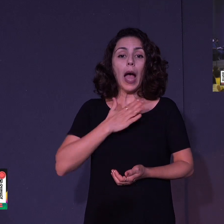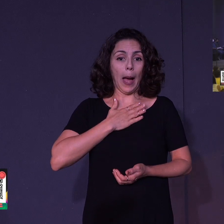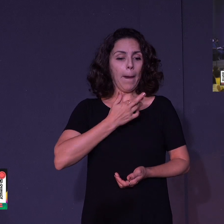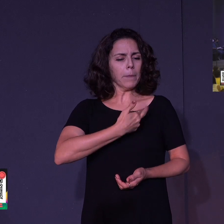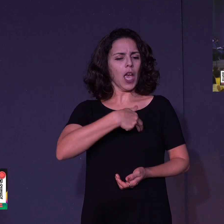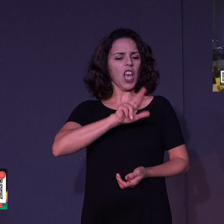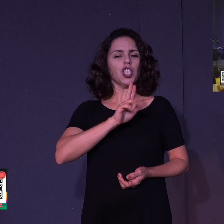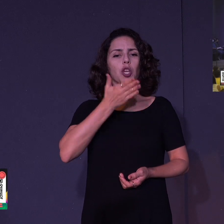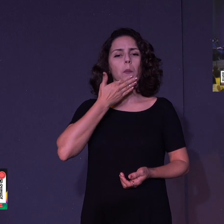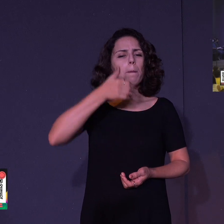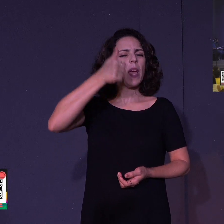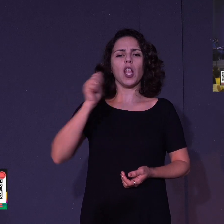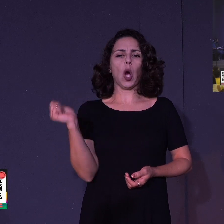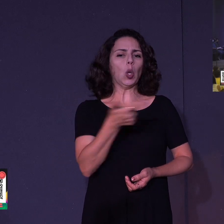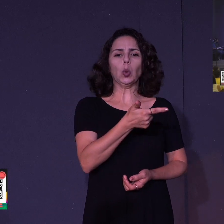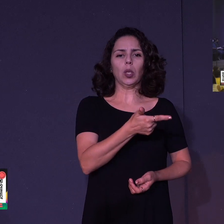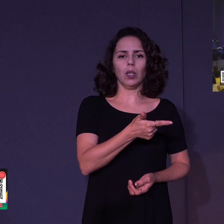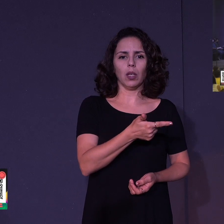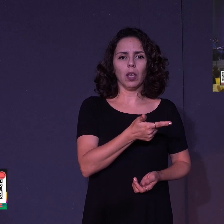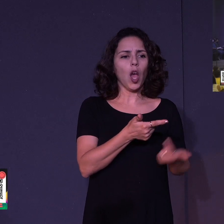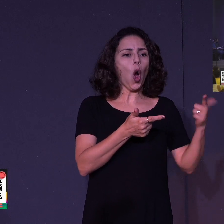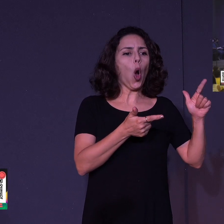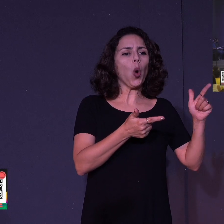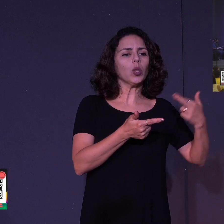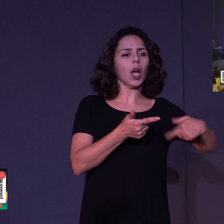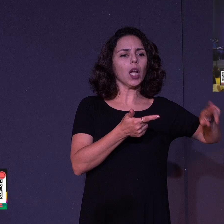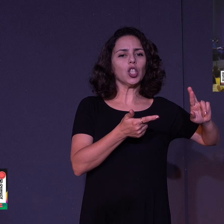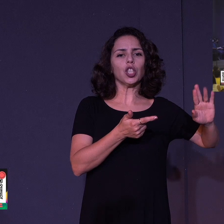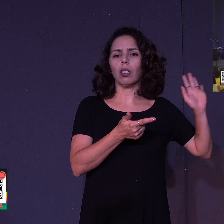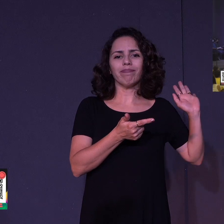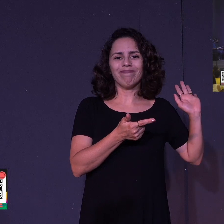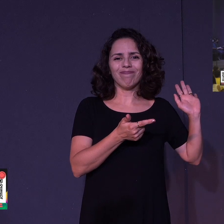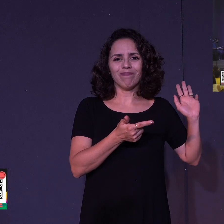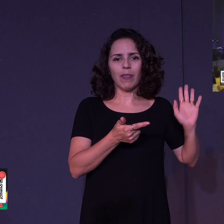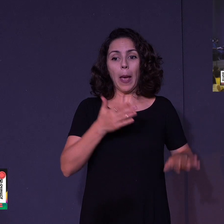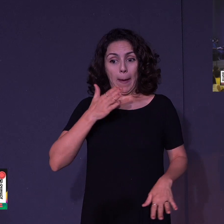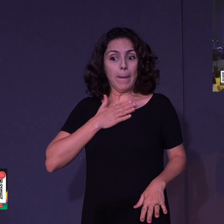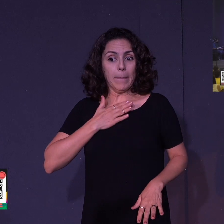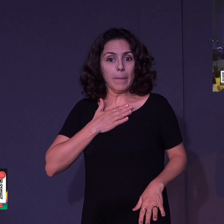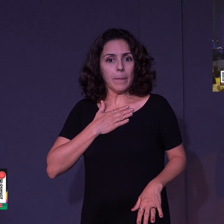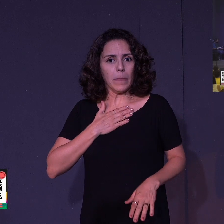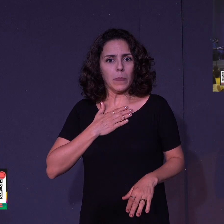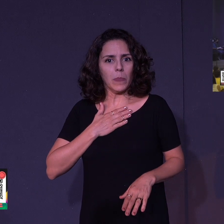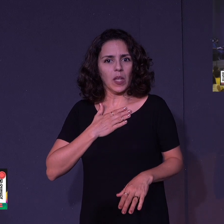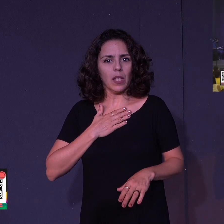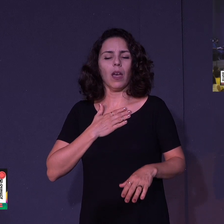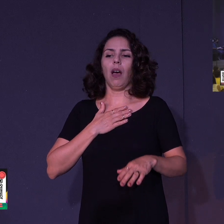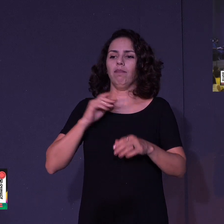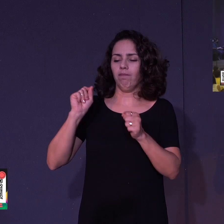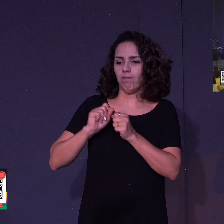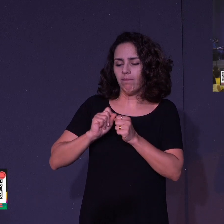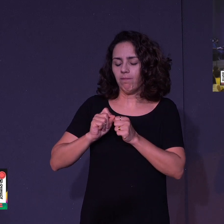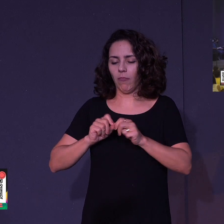possa fazer pelo povo, por uma nação, é melhor do que aquilo que o outro pode fazer. E sobre o pretexto de uma suposta paz, esses homens